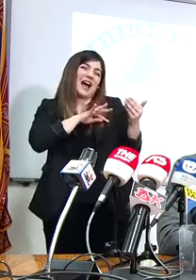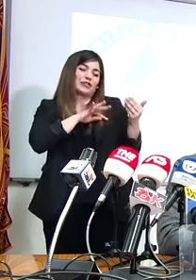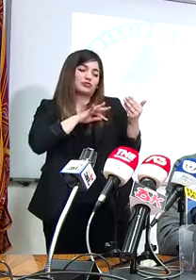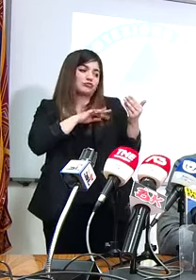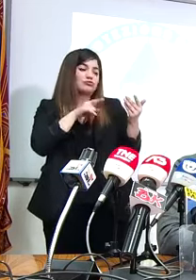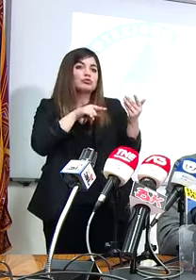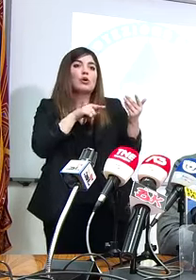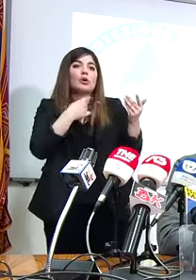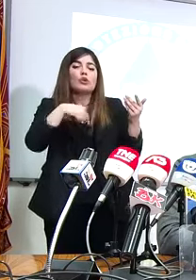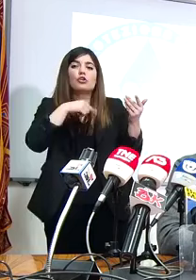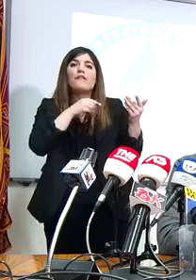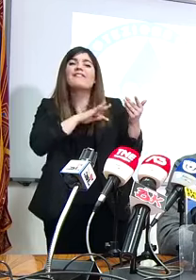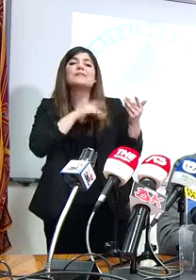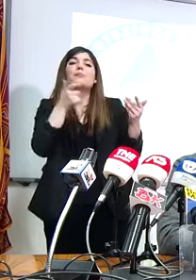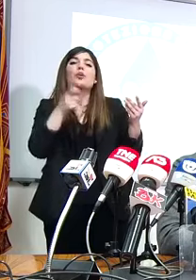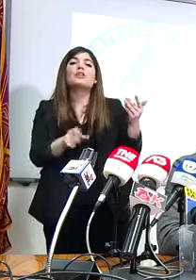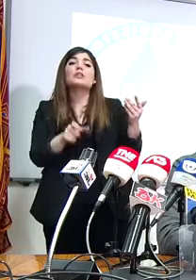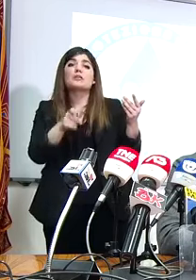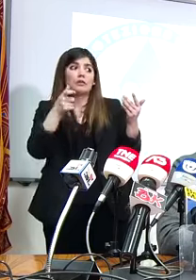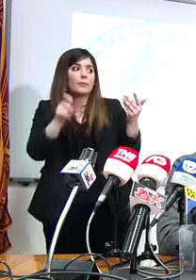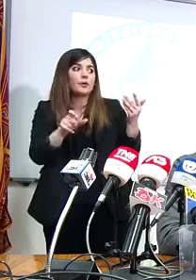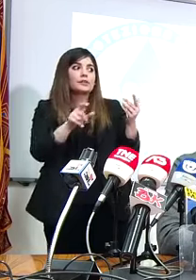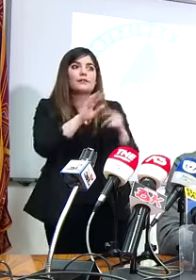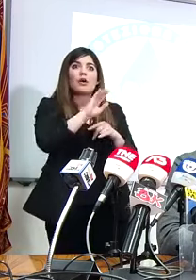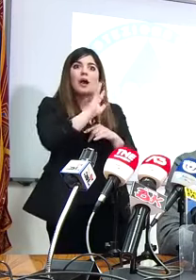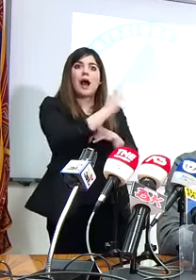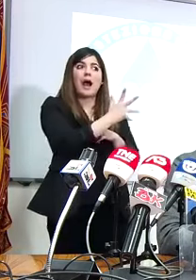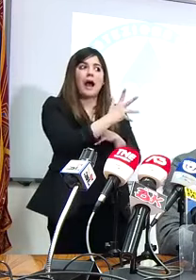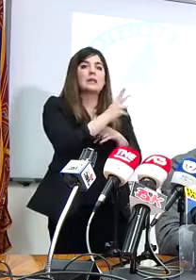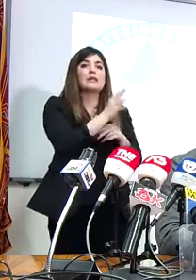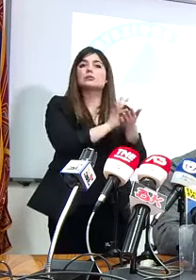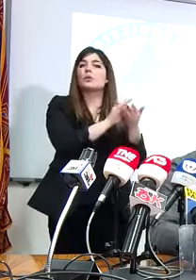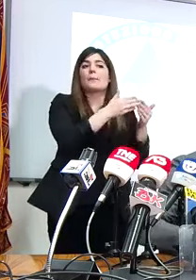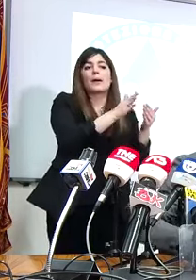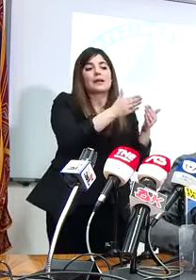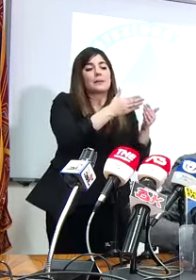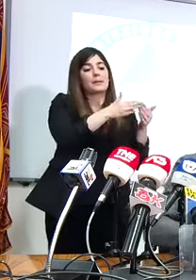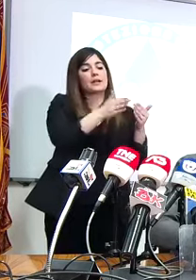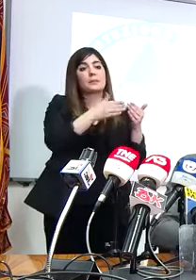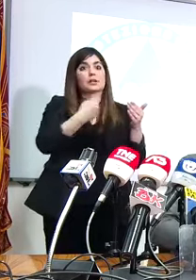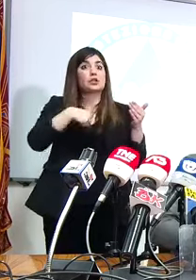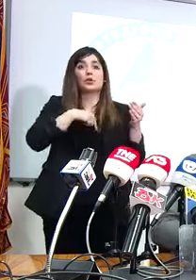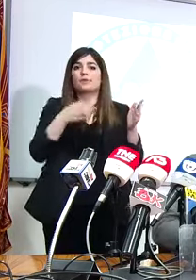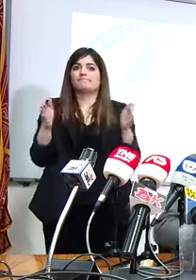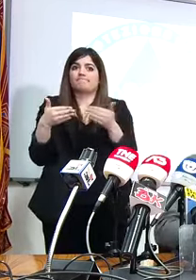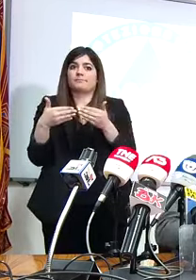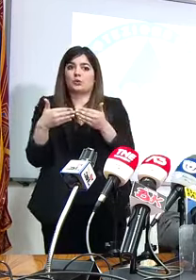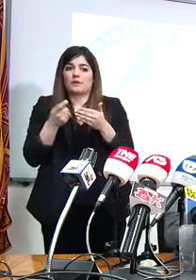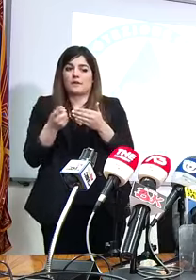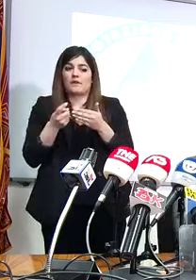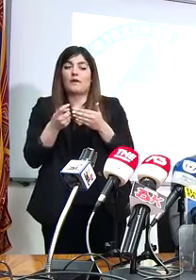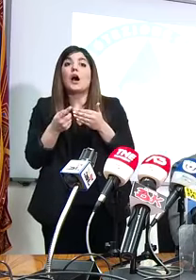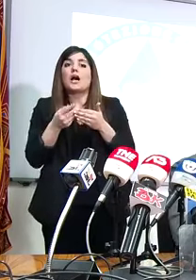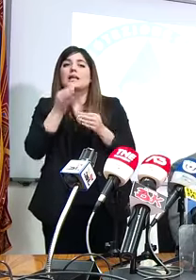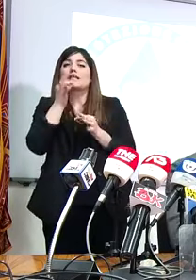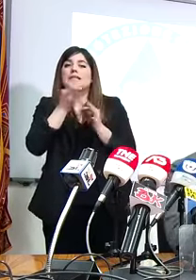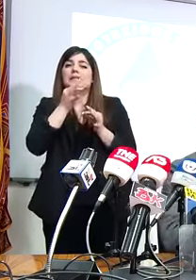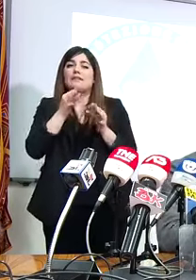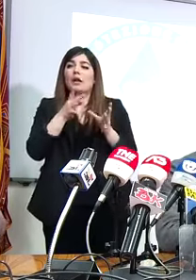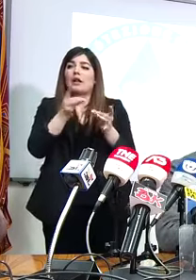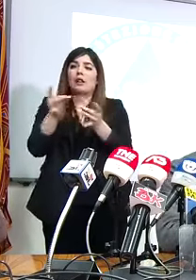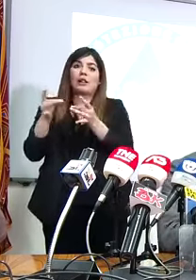si ritrovano questa difficoltà allora davanti a tutto questo voglio dirvi che ne ho parlato anche stamattina col collega